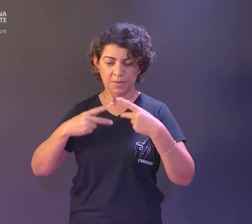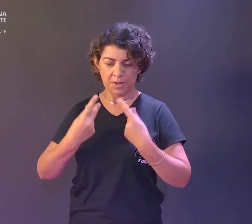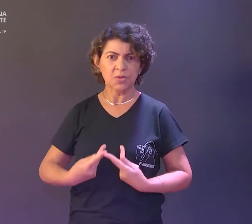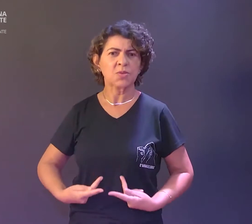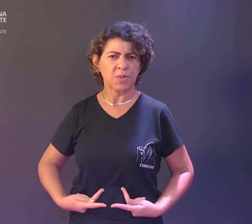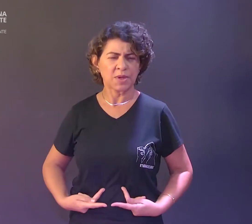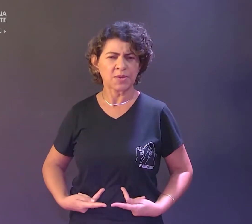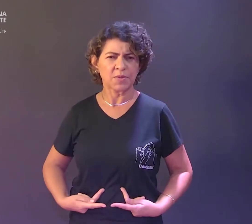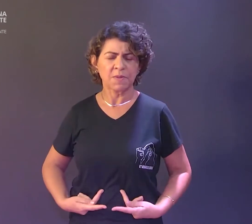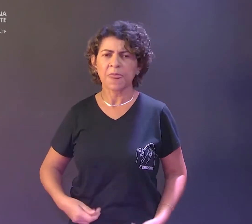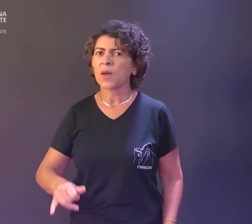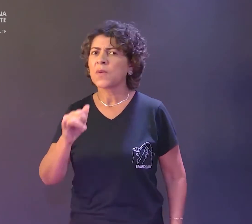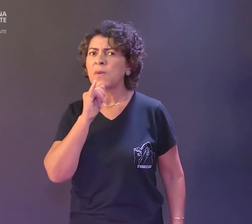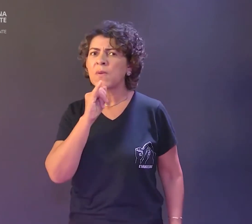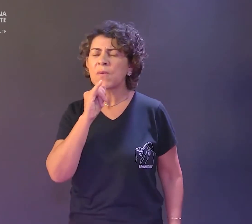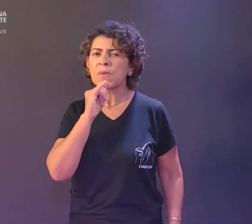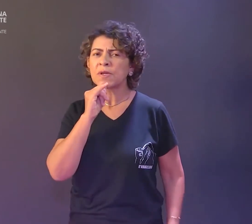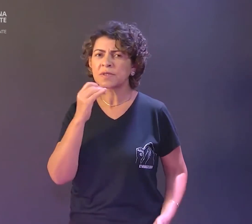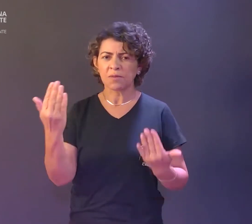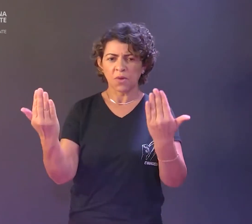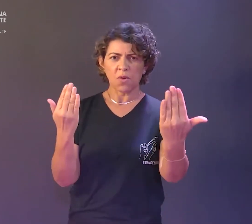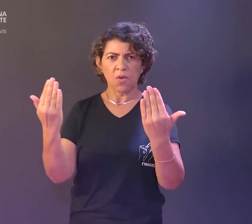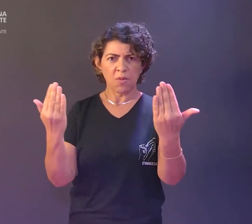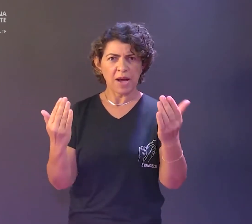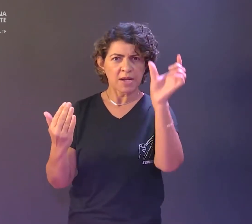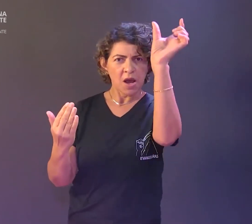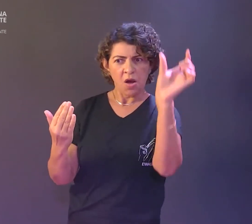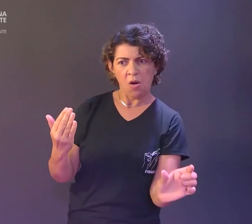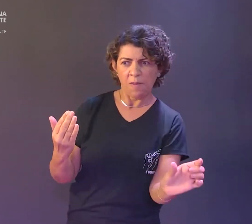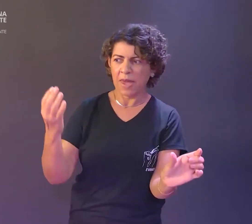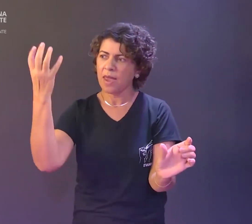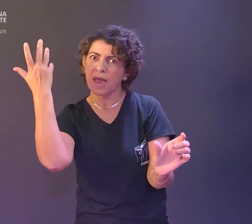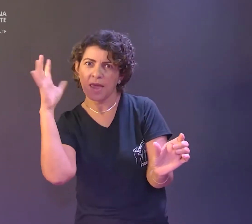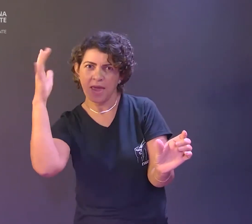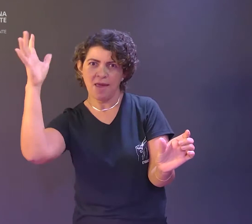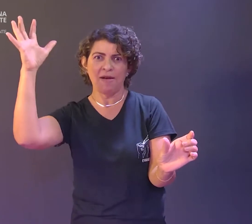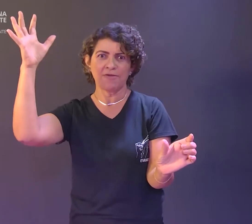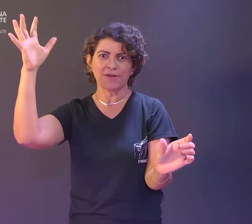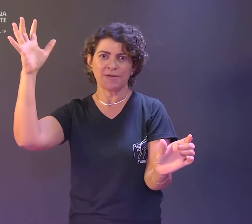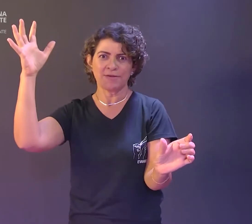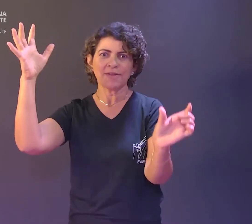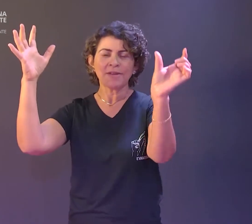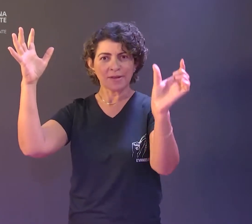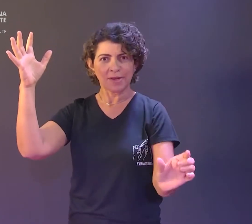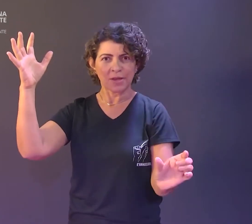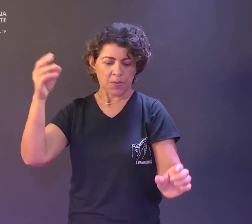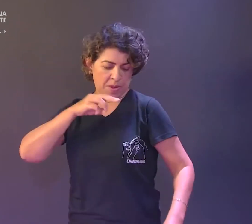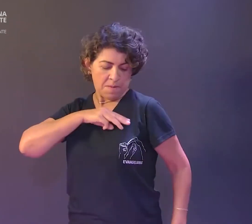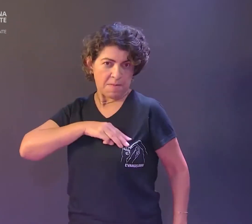compara os homens e as árvores. Mateus, capítulo 7, versos 16